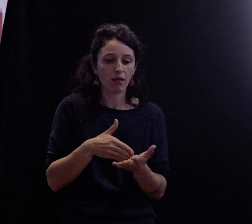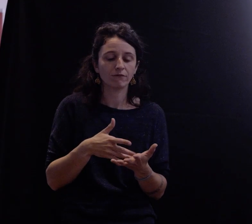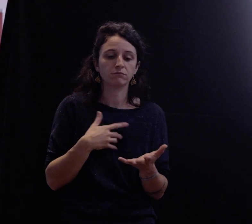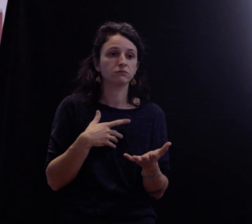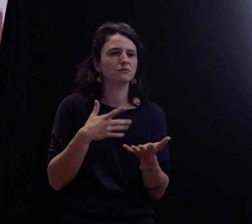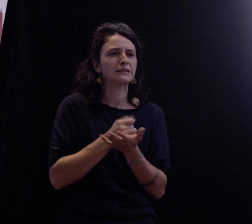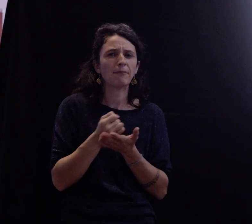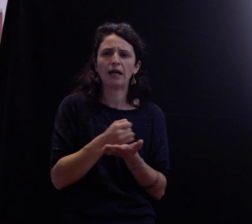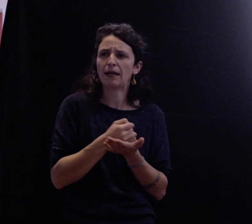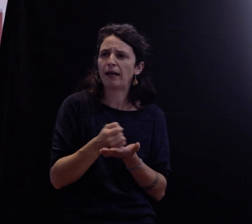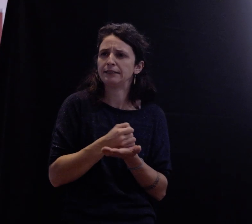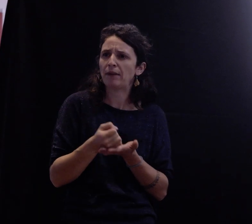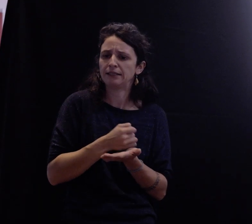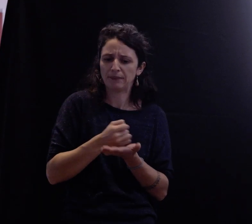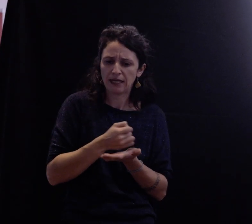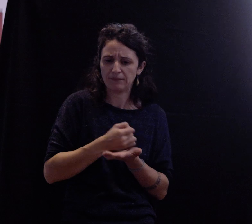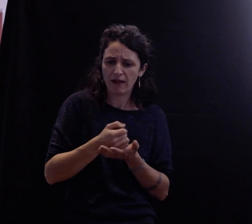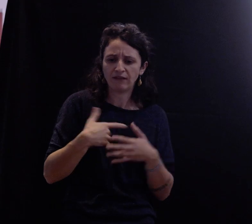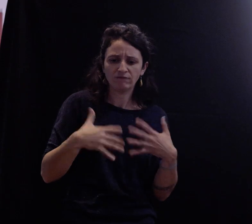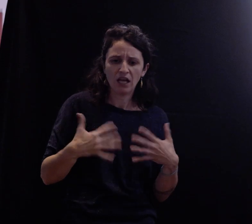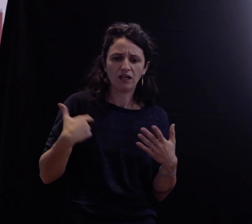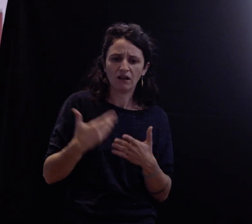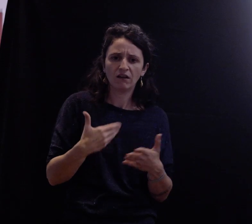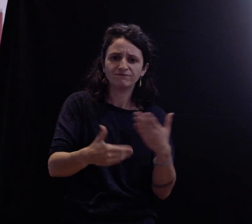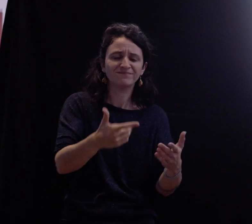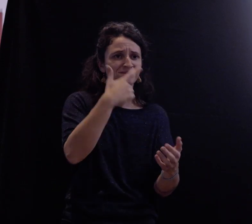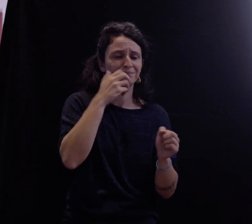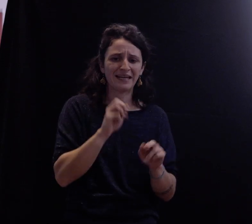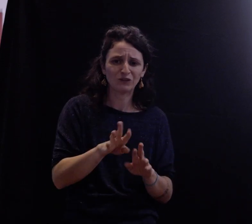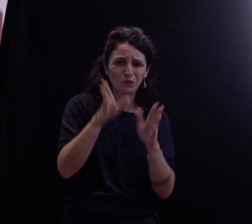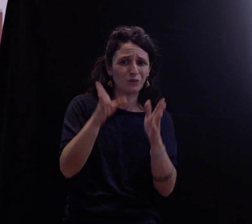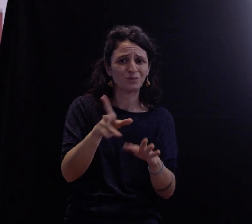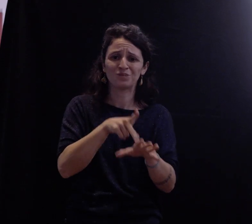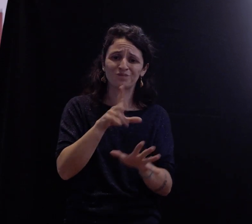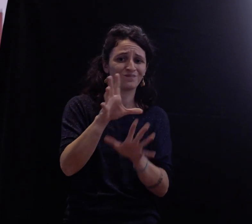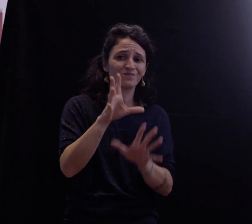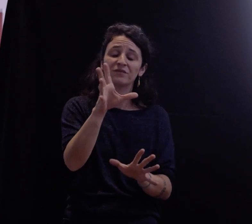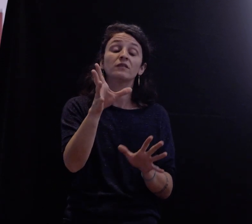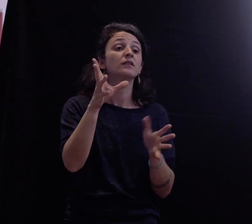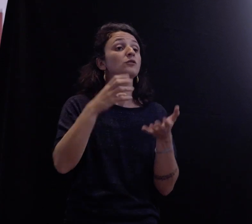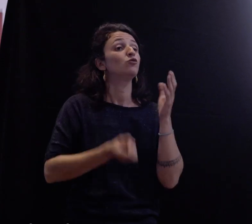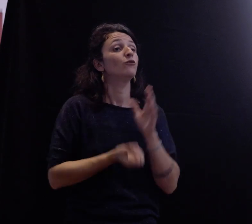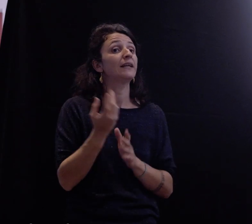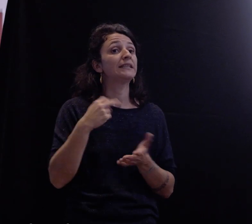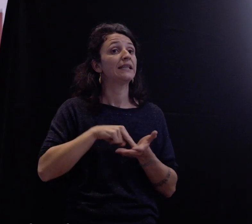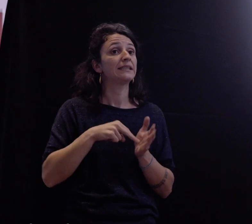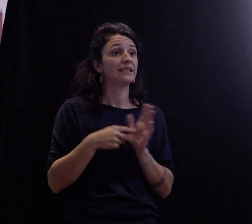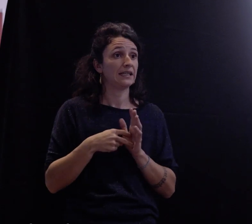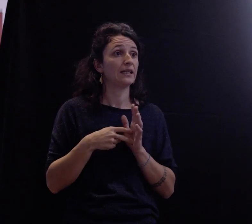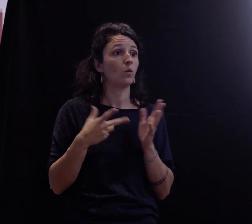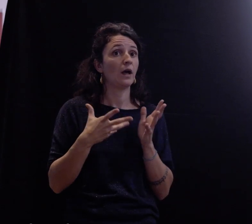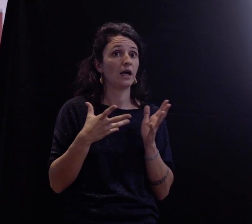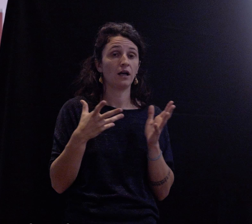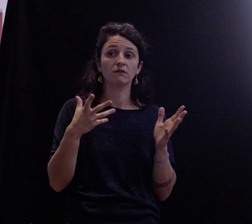et qu'on n'est toujours pas sûr du diagnostic, on a maintenant une technique alors, qui est encore à un niveau de